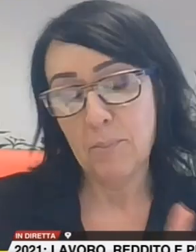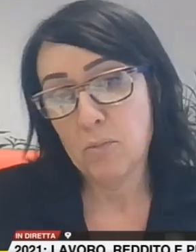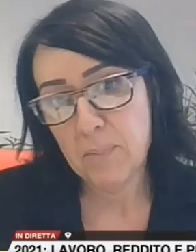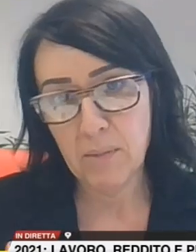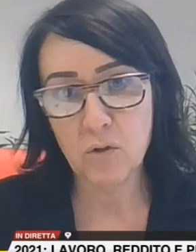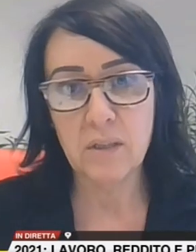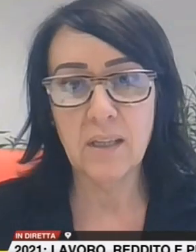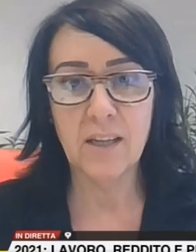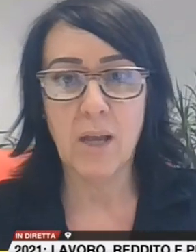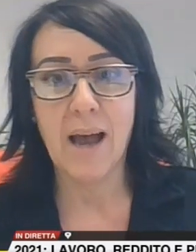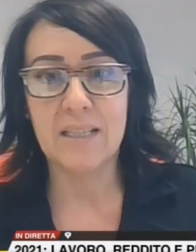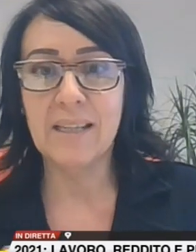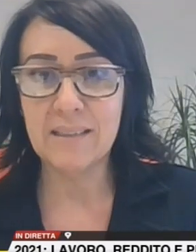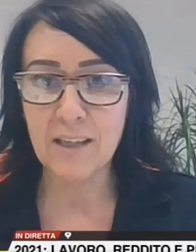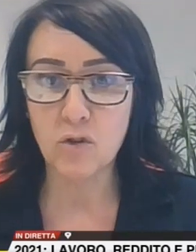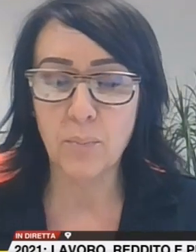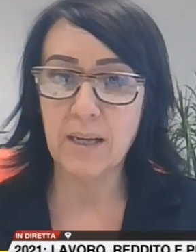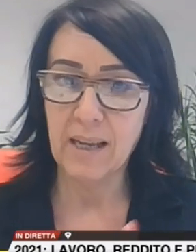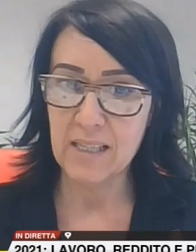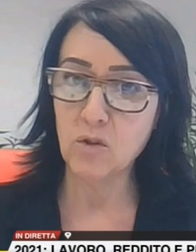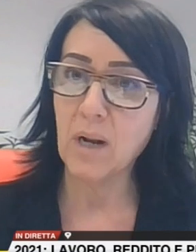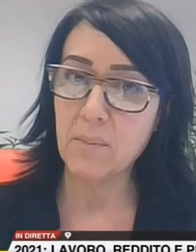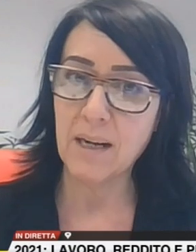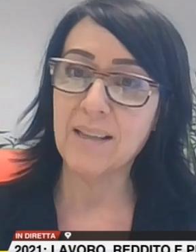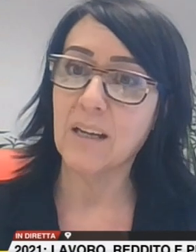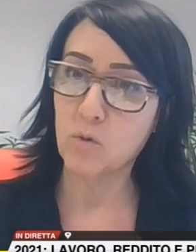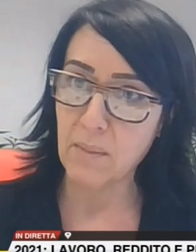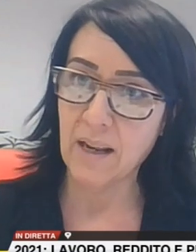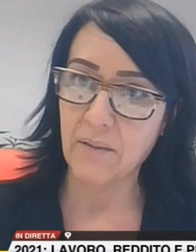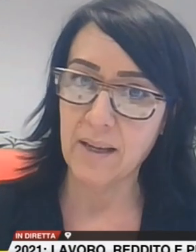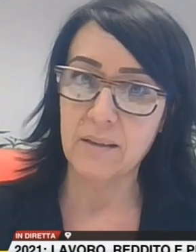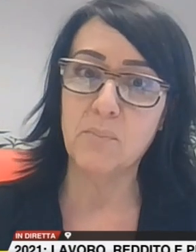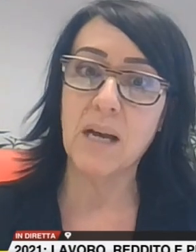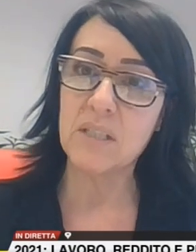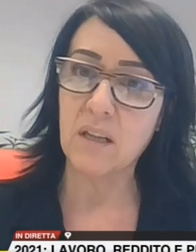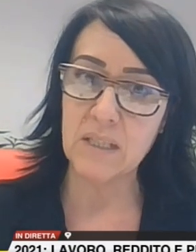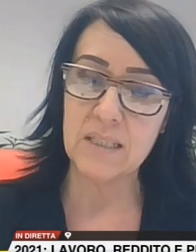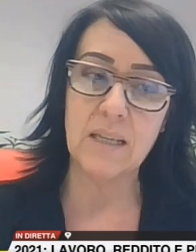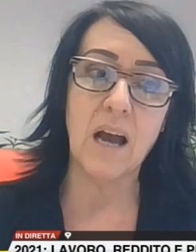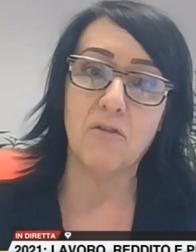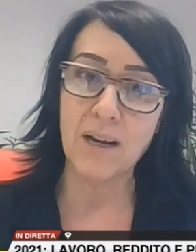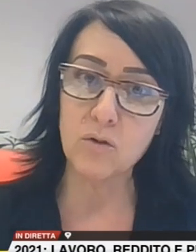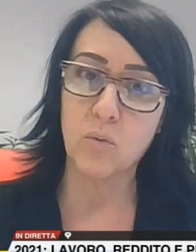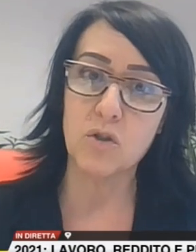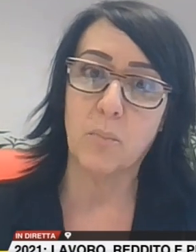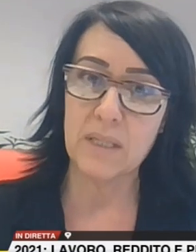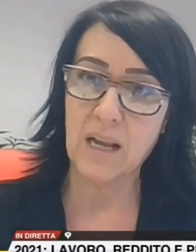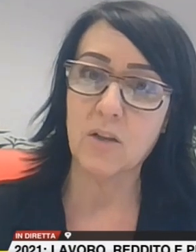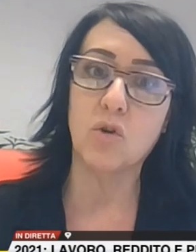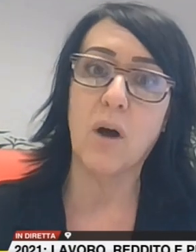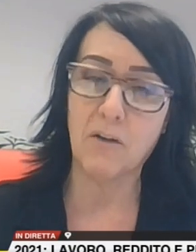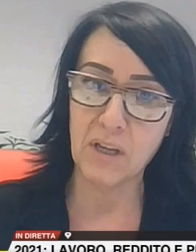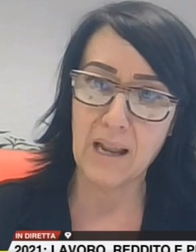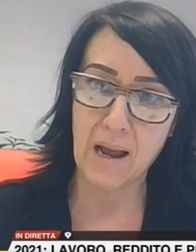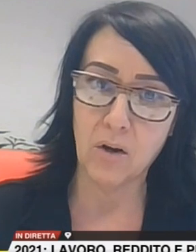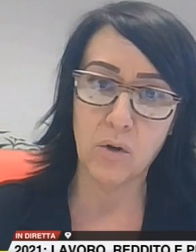cioè, mi permetto di dire, cioè, ha slittato, perché essendo una liberalità 2020 Piave Servizi ha fatto questo passaggio